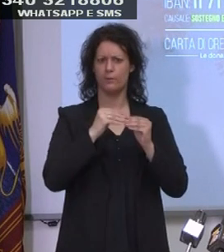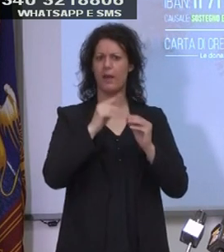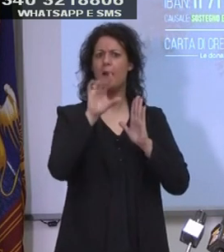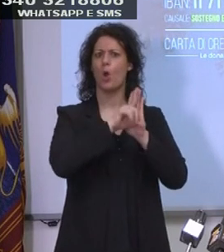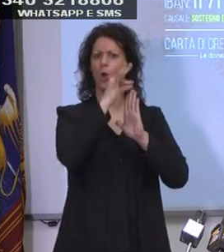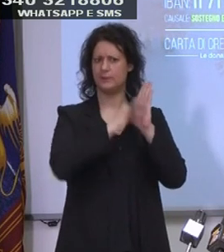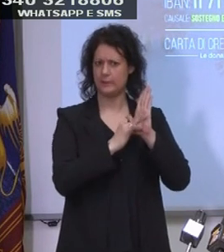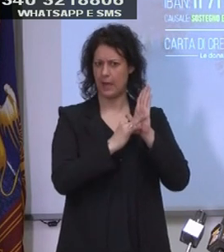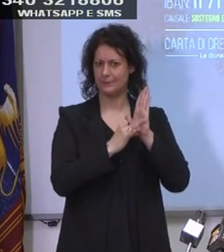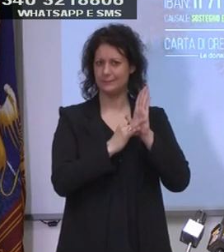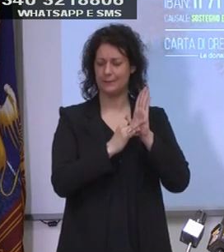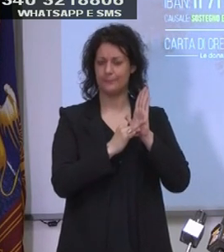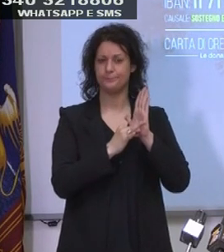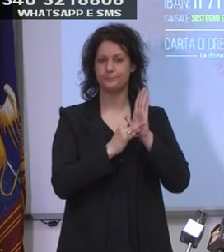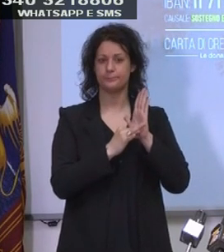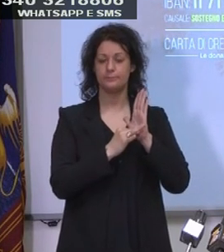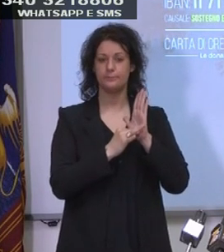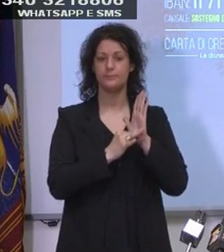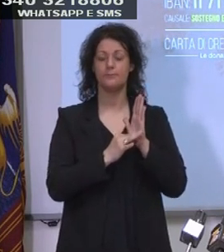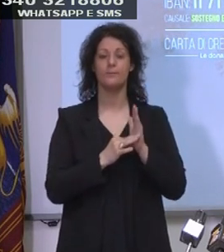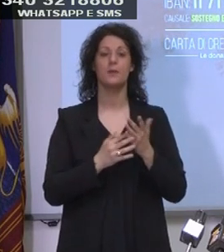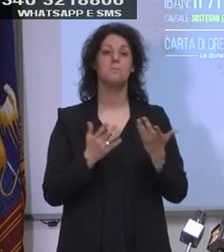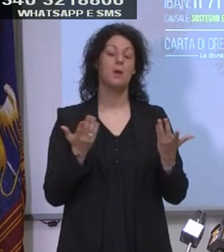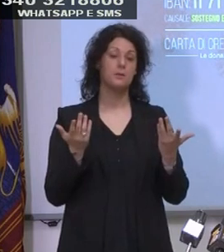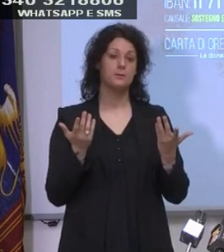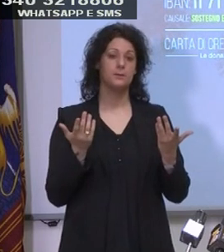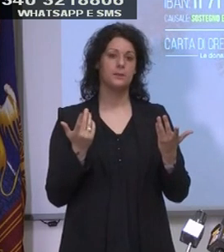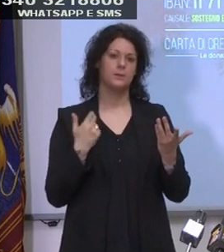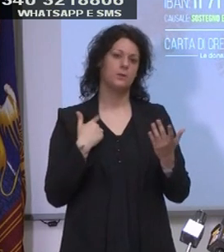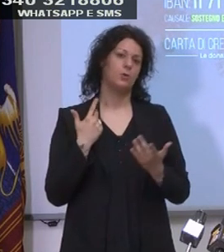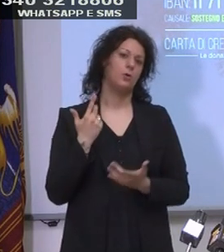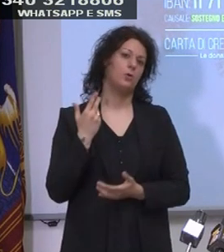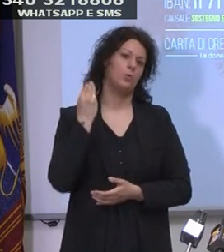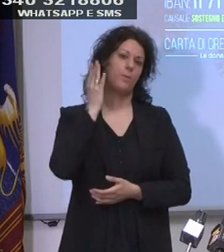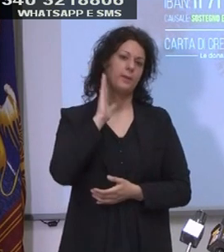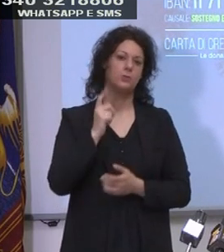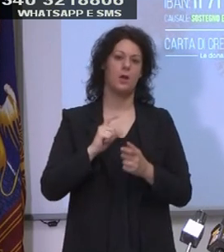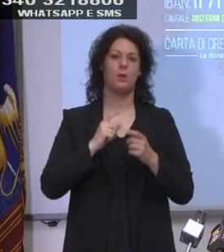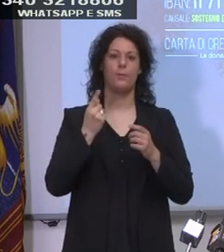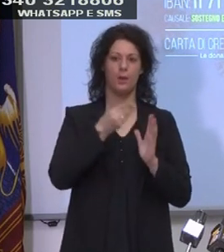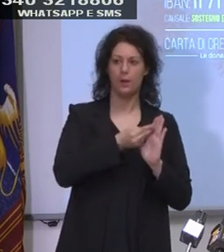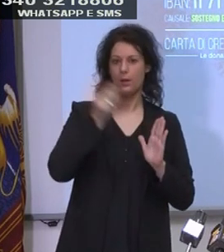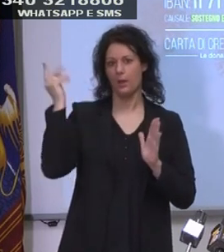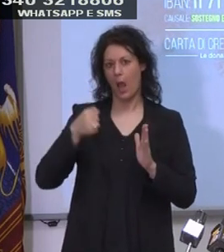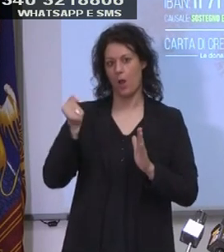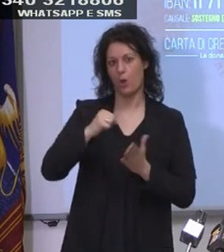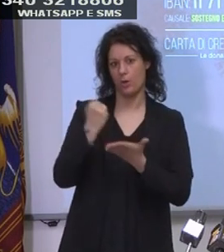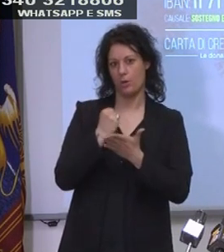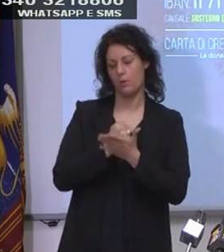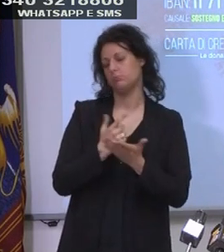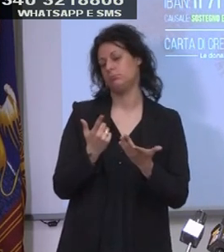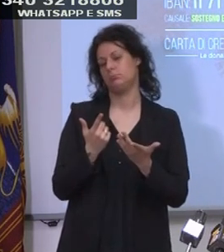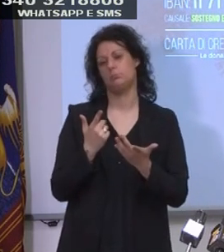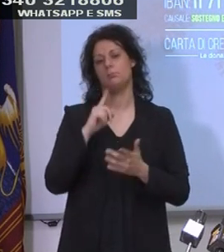governo. Se prevede, ma guardate, io escludo che si preveda un ulteriore vaglio da parte del governo, cioè le regioni